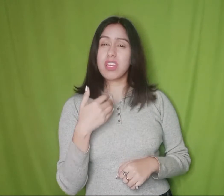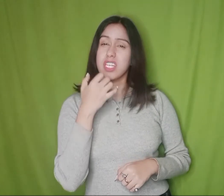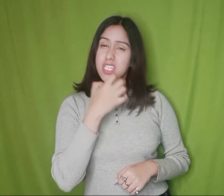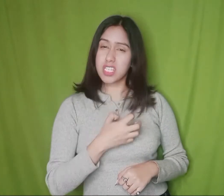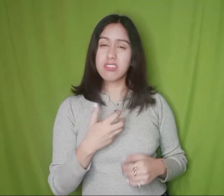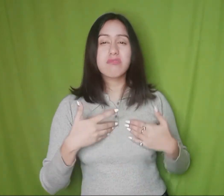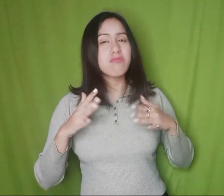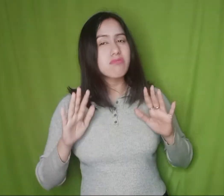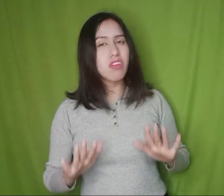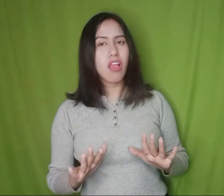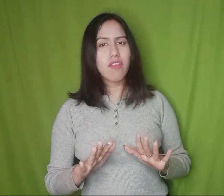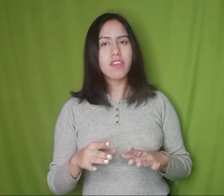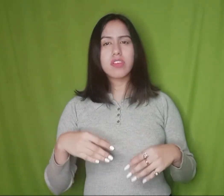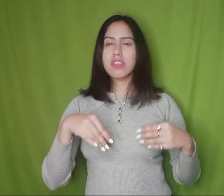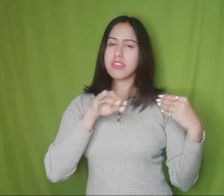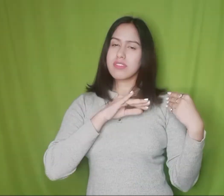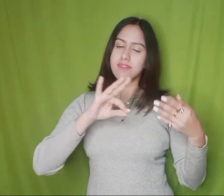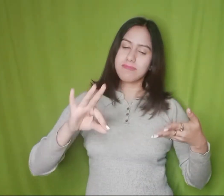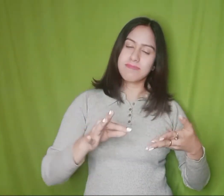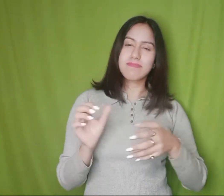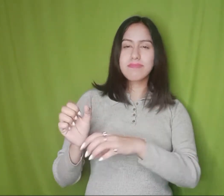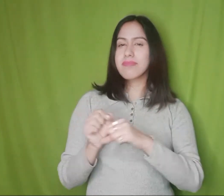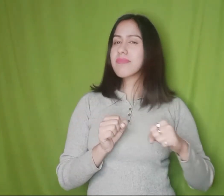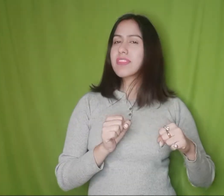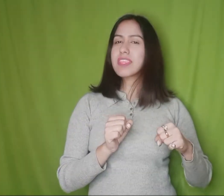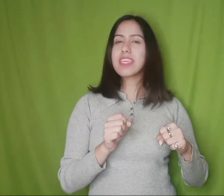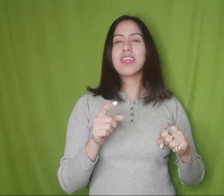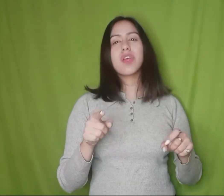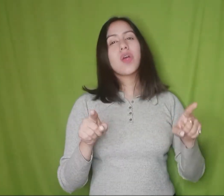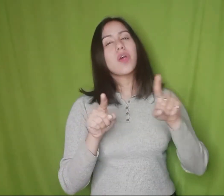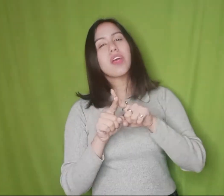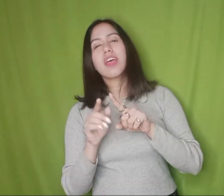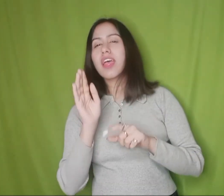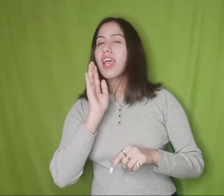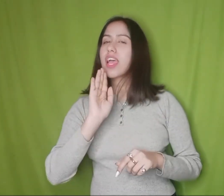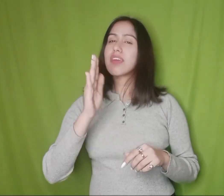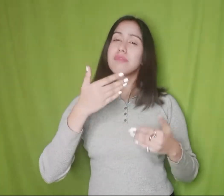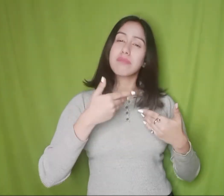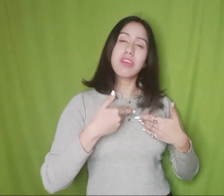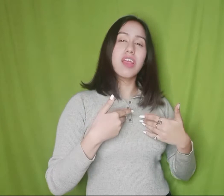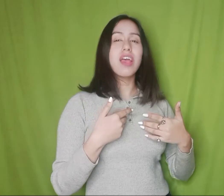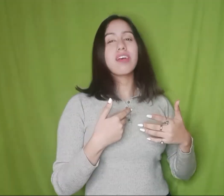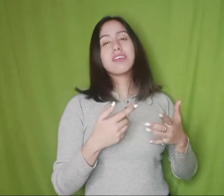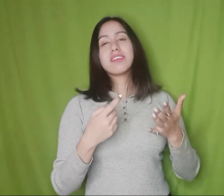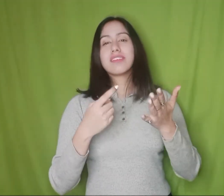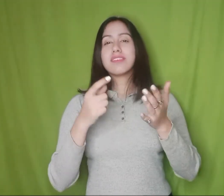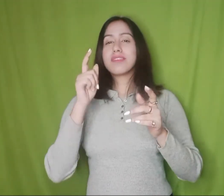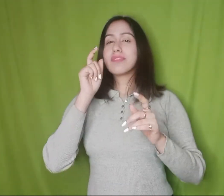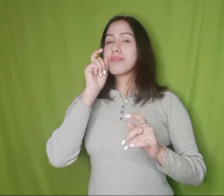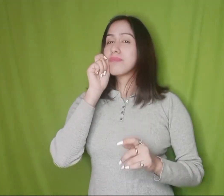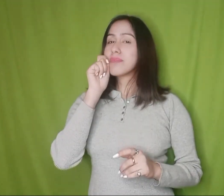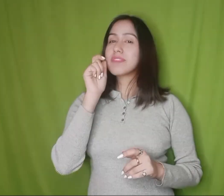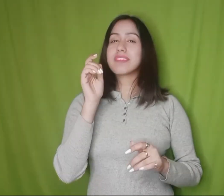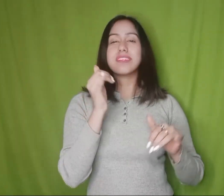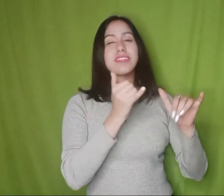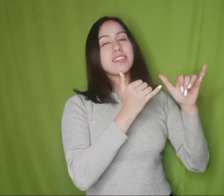मुझे तुम्हारे कृष्णा से वैसी ही जलन हो रही है मीरा। मीरा ने भोज से दुपट्टा लिया और गाने लगी, राणा जी मैं